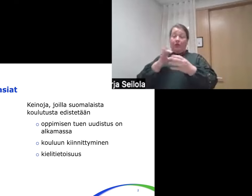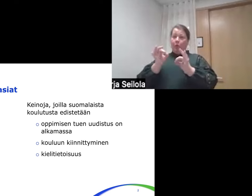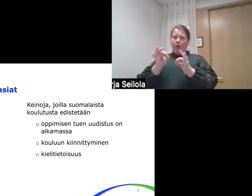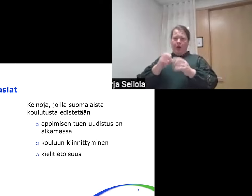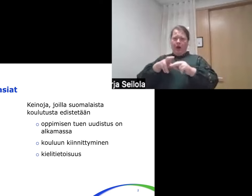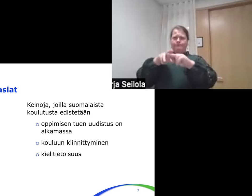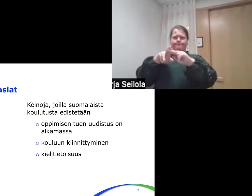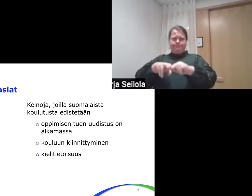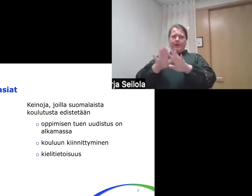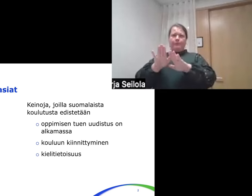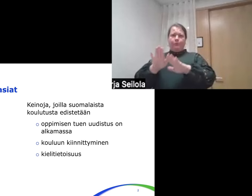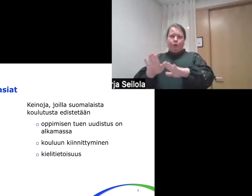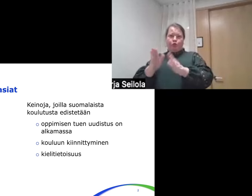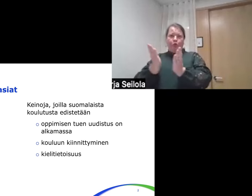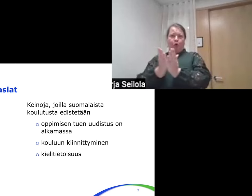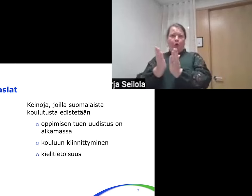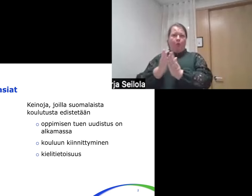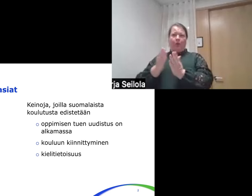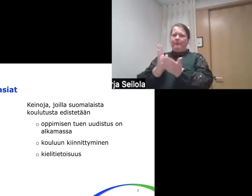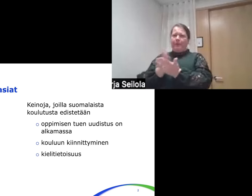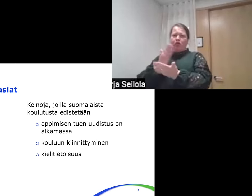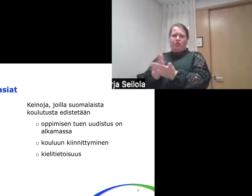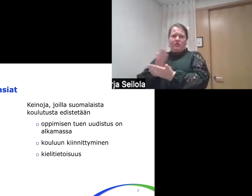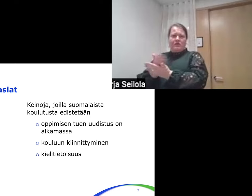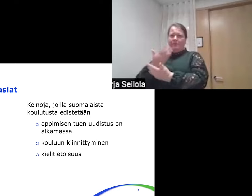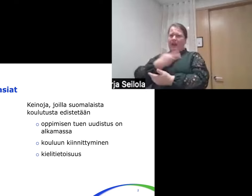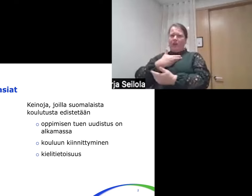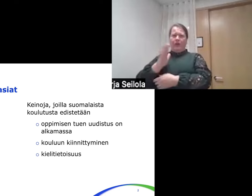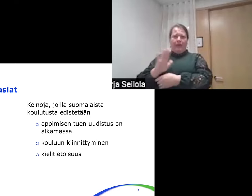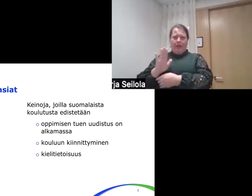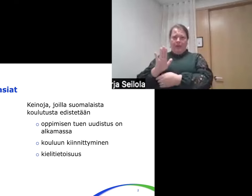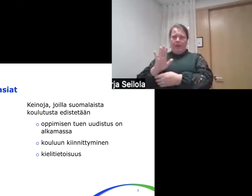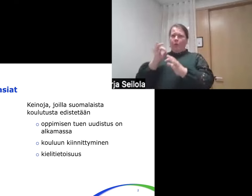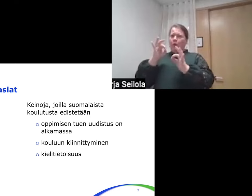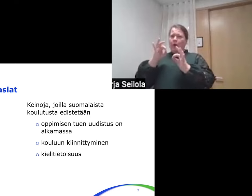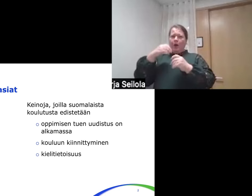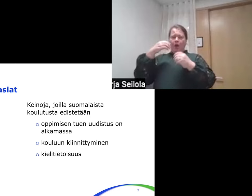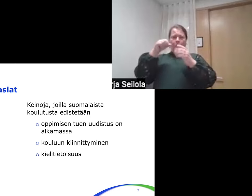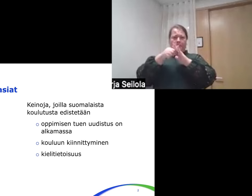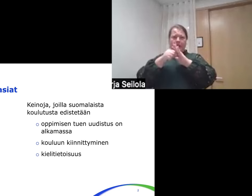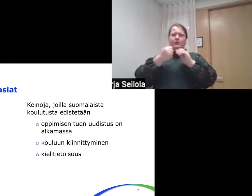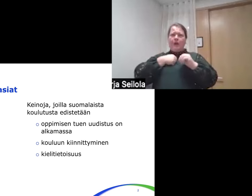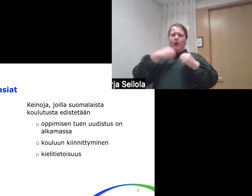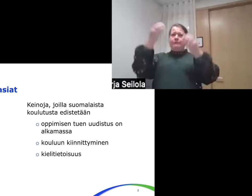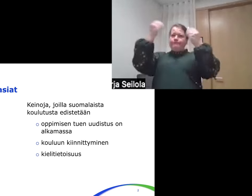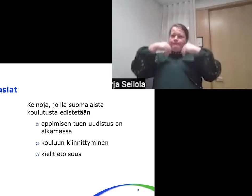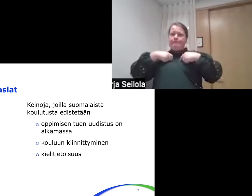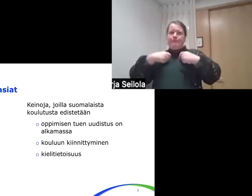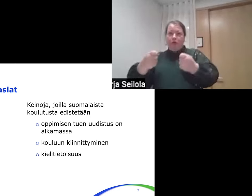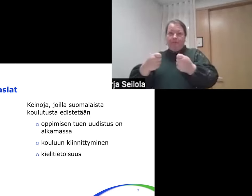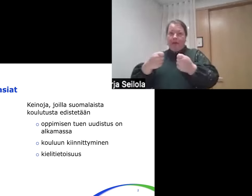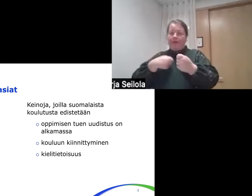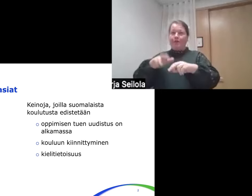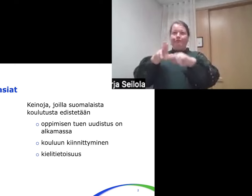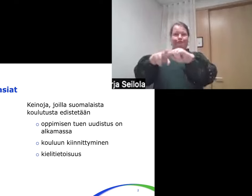Ja sitten tämä kouluun kiinnittyminen. Ja tämä tarkoittaa sitä, että vältetään niitä liiallisia poissaoloja, että